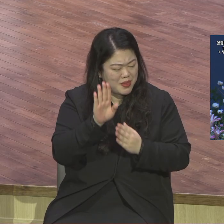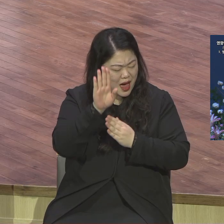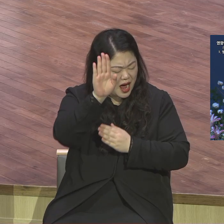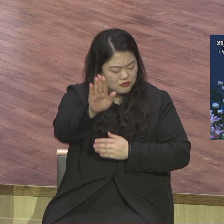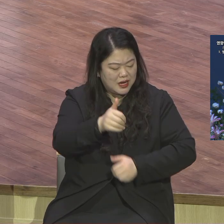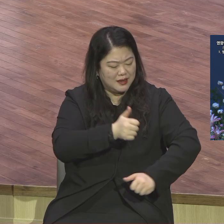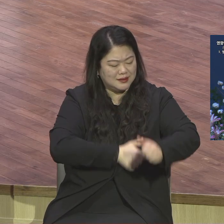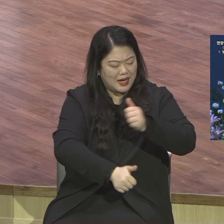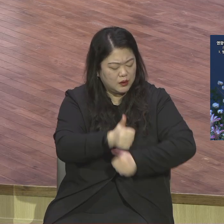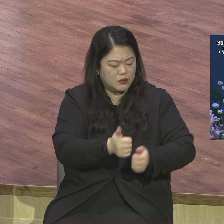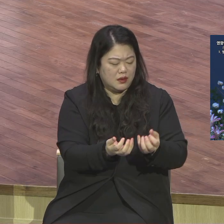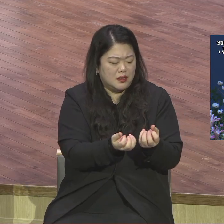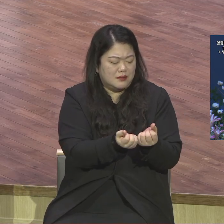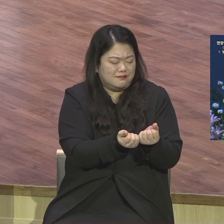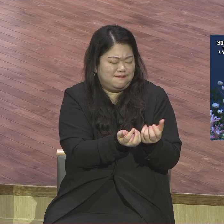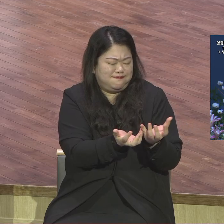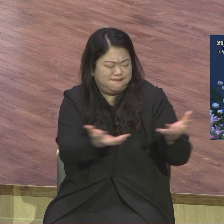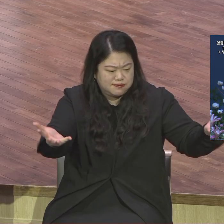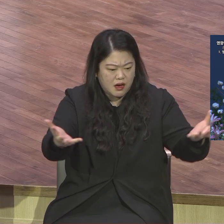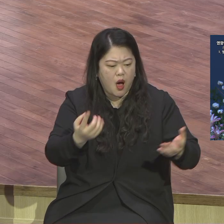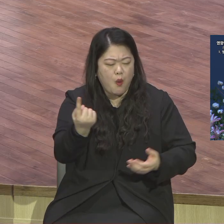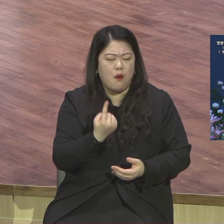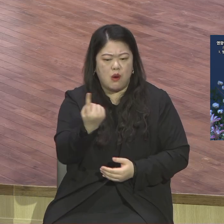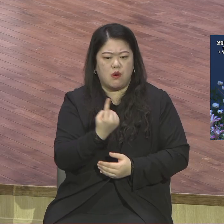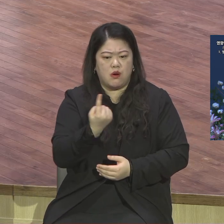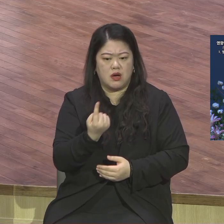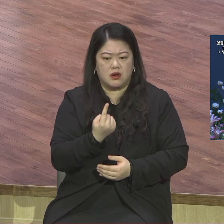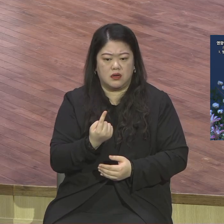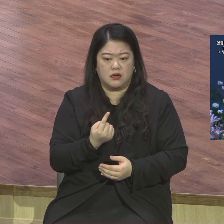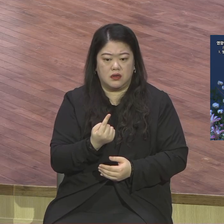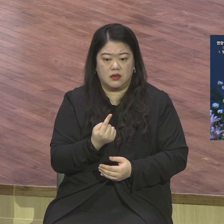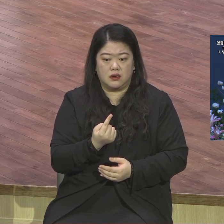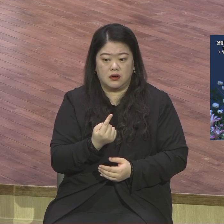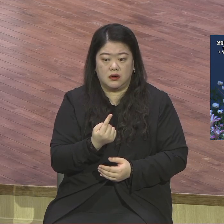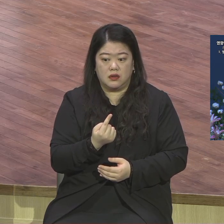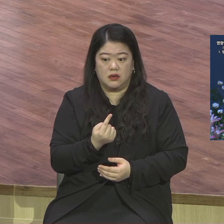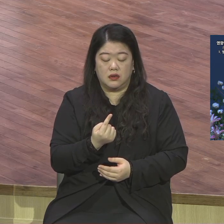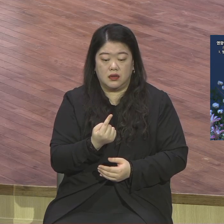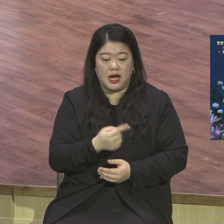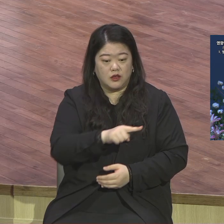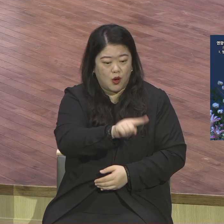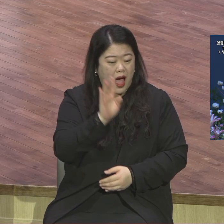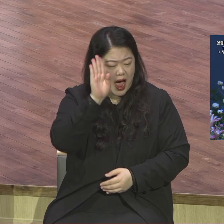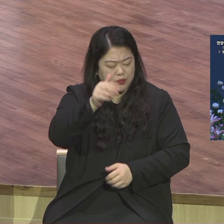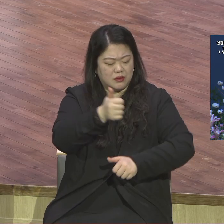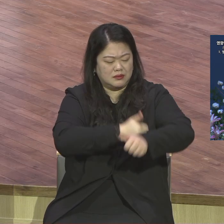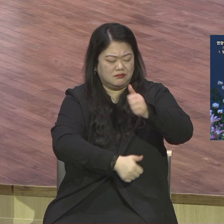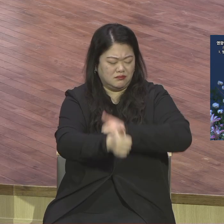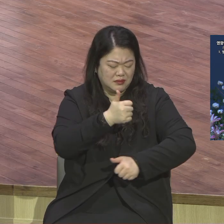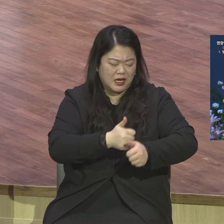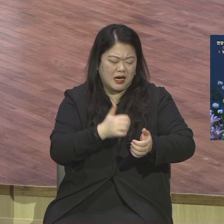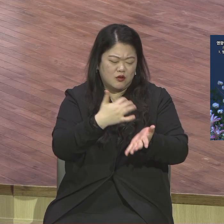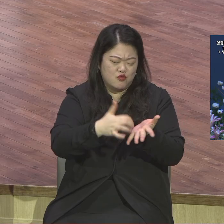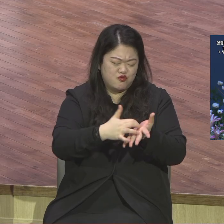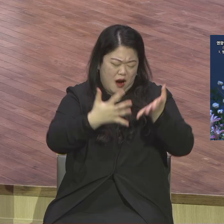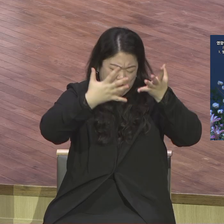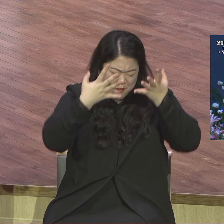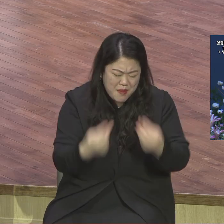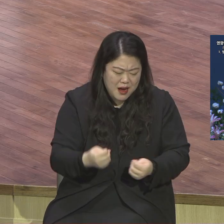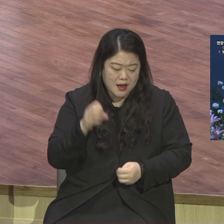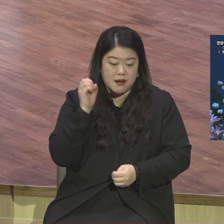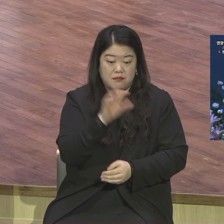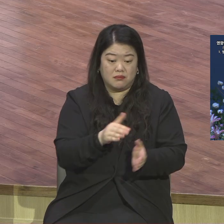하나님 아브라함에게 말할 선물 하시니까 아브라함이 그때는 아들이 없었어요. 자식이 하나도 없었습니다. 그런데도